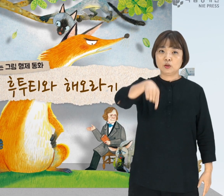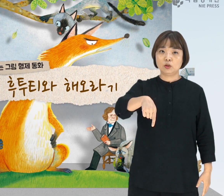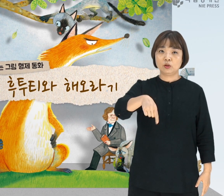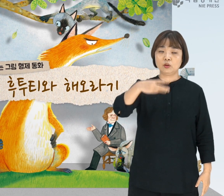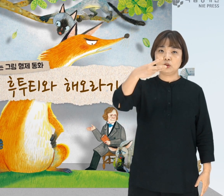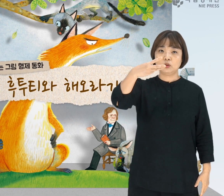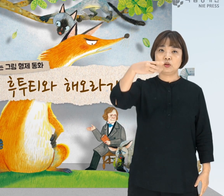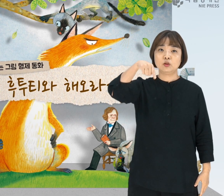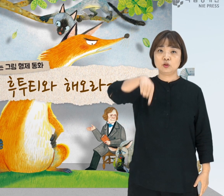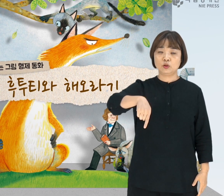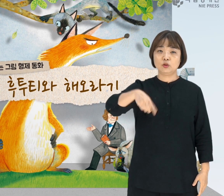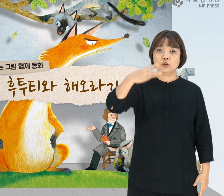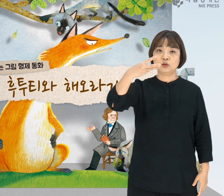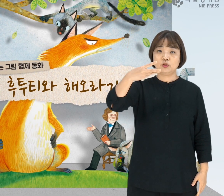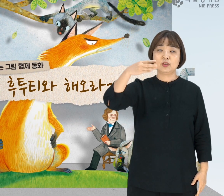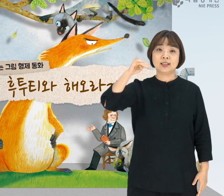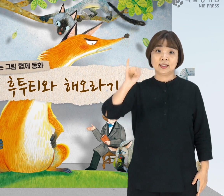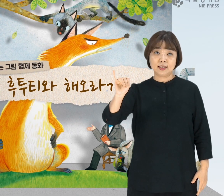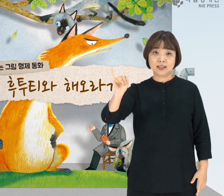쿠키 환해 오랄